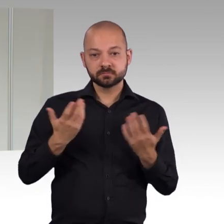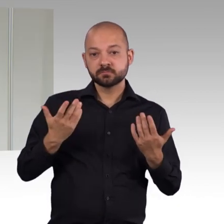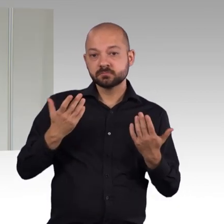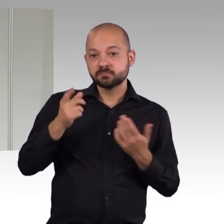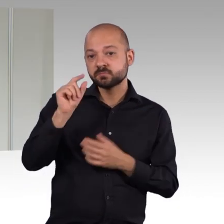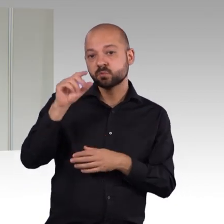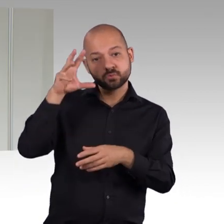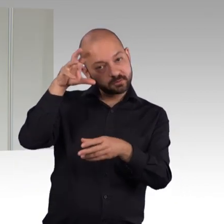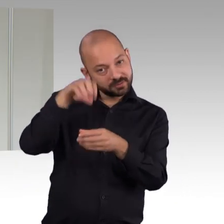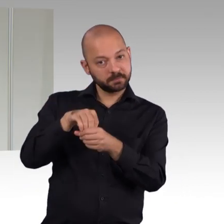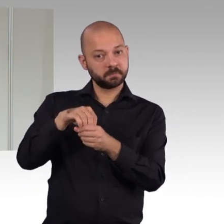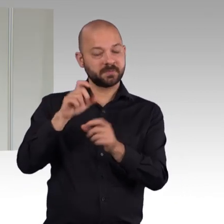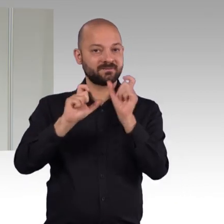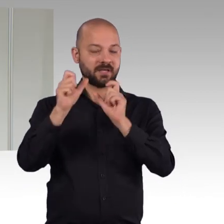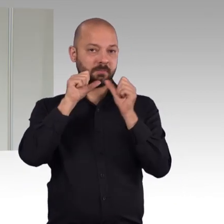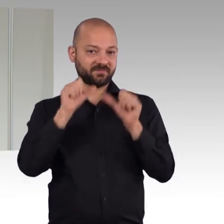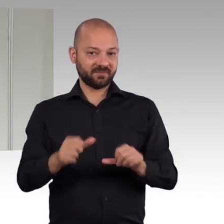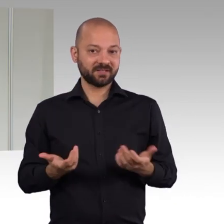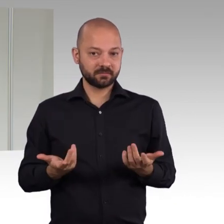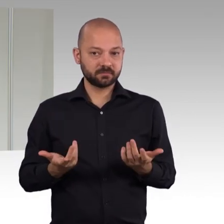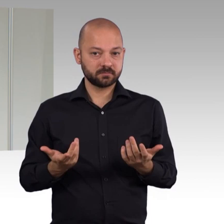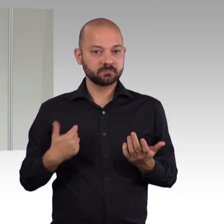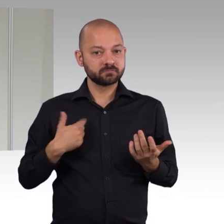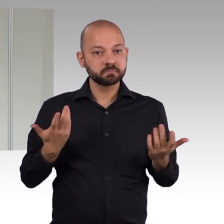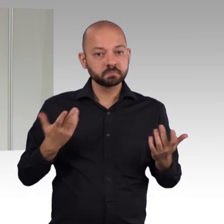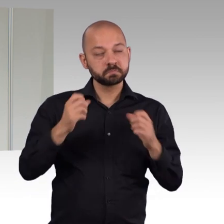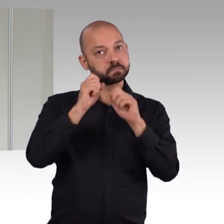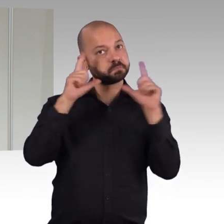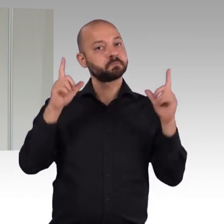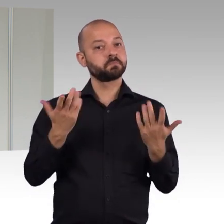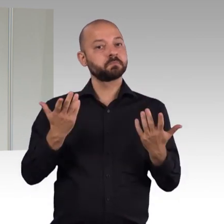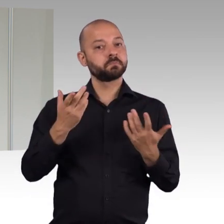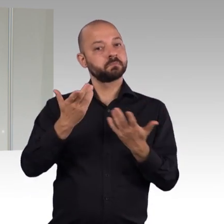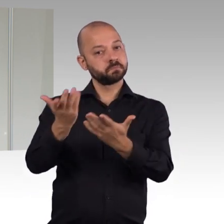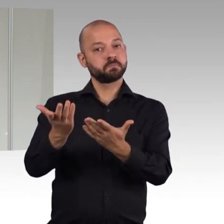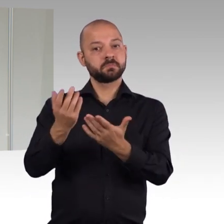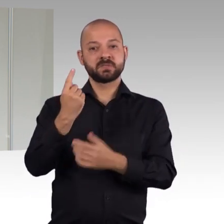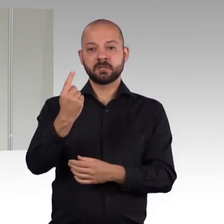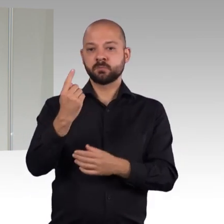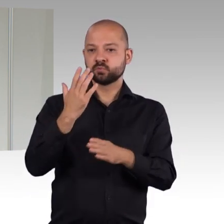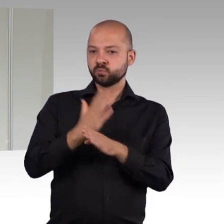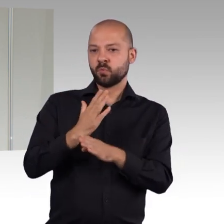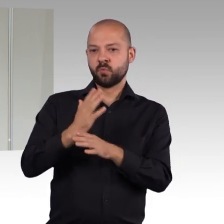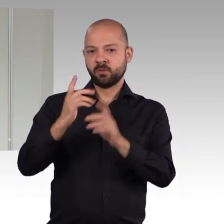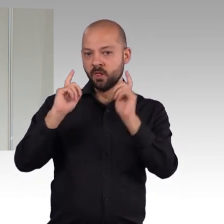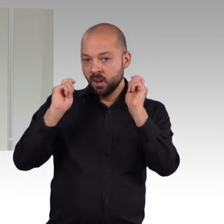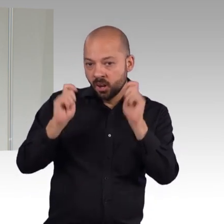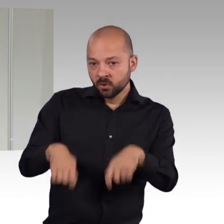bereits Weisung erteilt haben, die Investitionen der Bundeswehr im Hinblick auf 1,5%